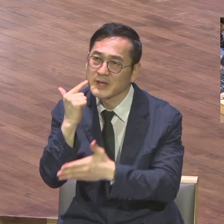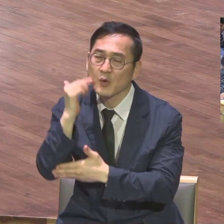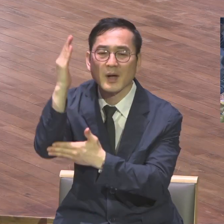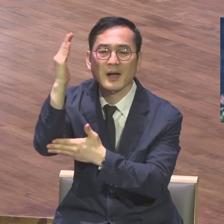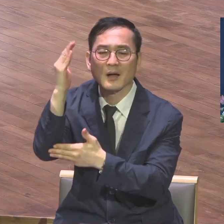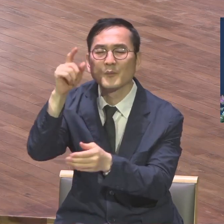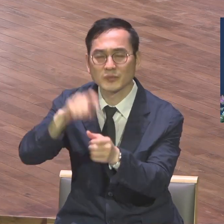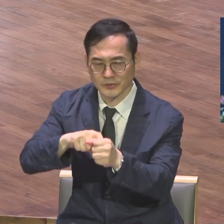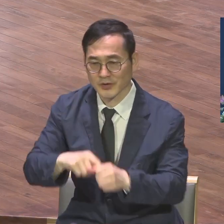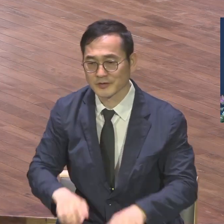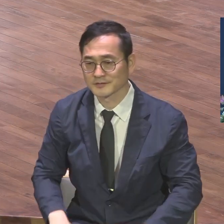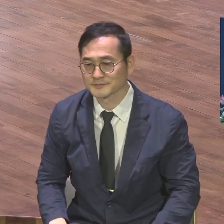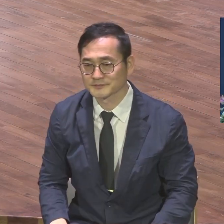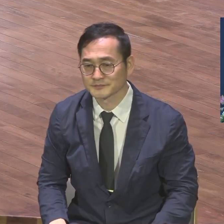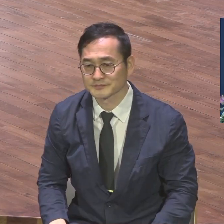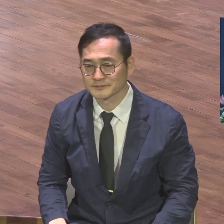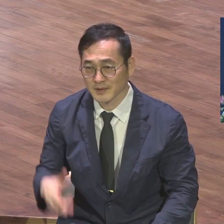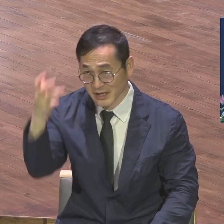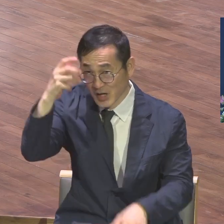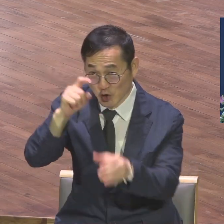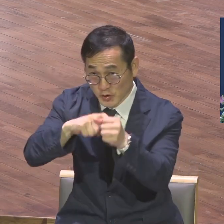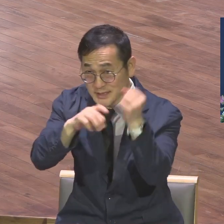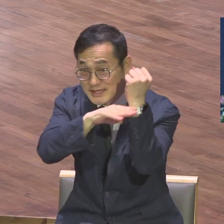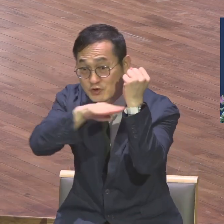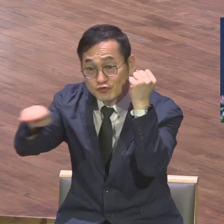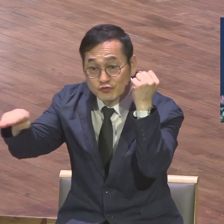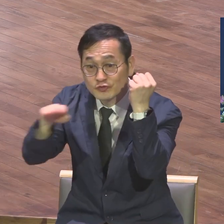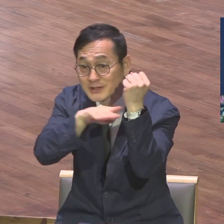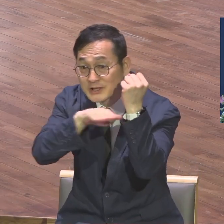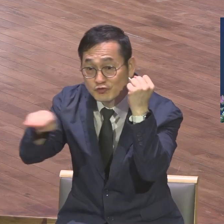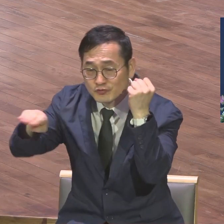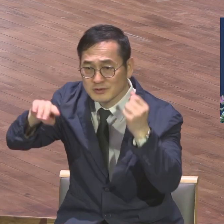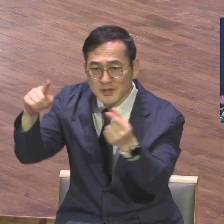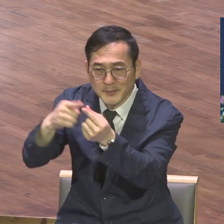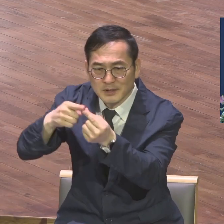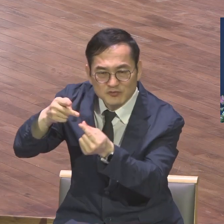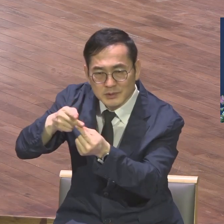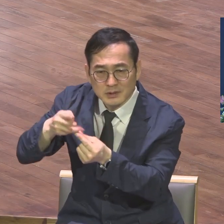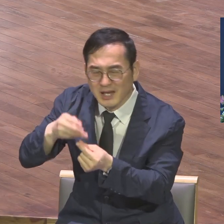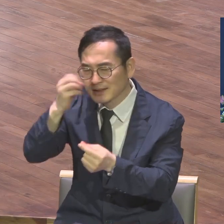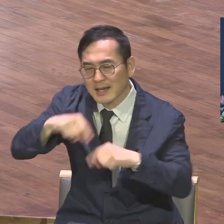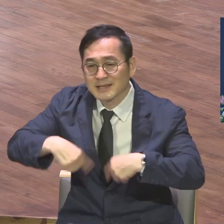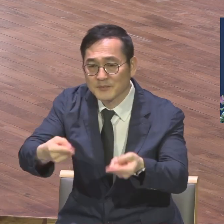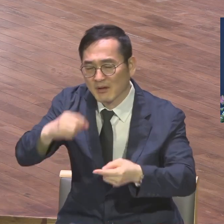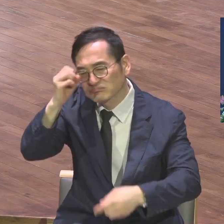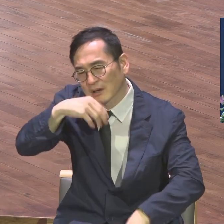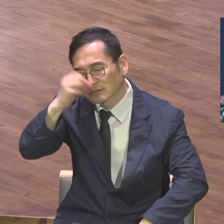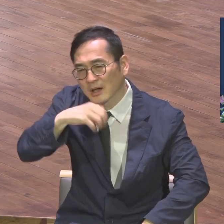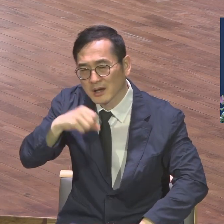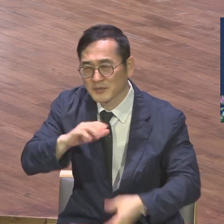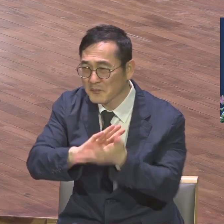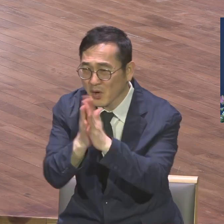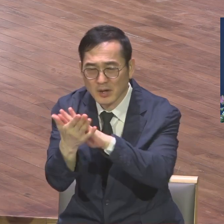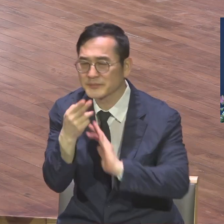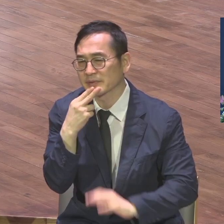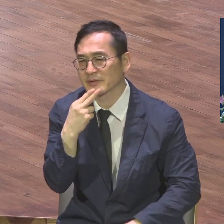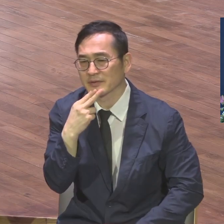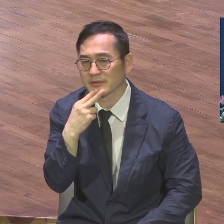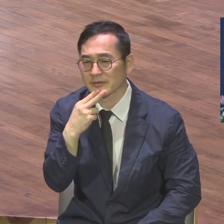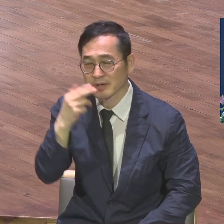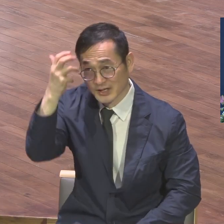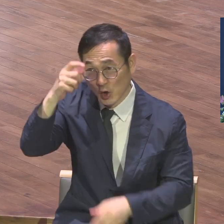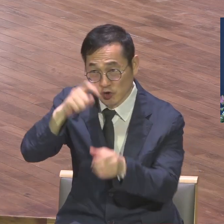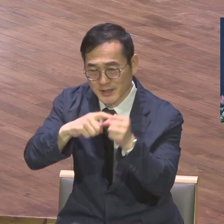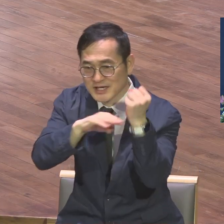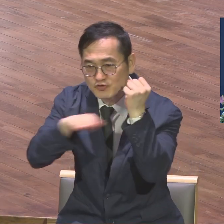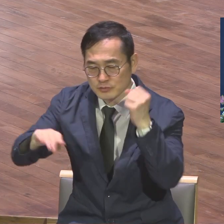가장 중요한 것이 영적 기준이 돼야 돼요. 영적 기준이. 참석한다고 변화되는 게 아니에요. 영적 기준을 잡는